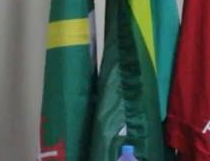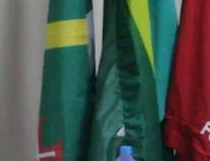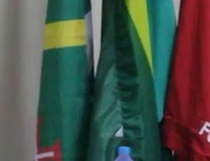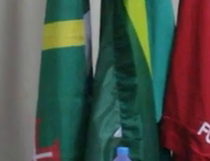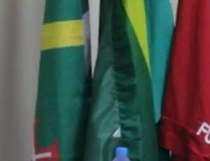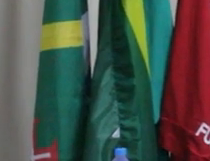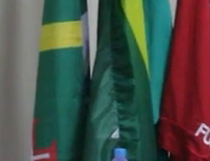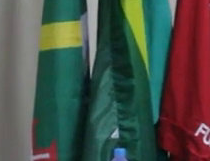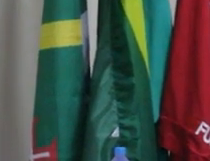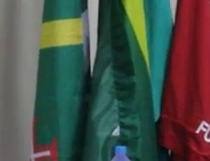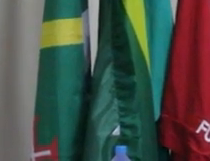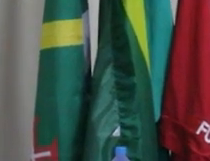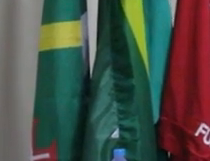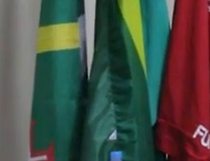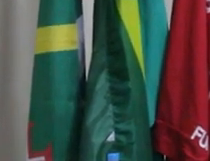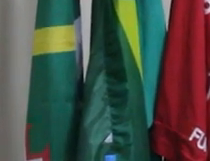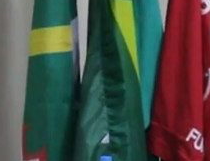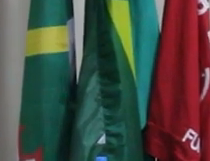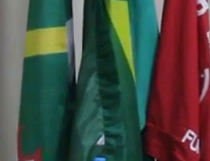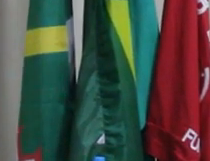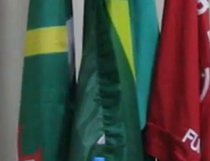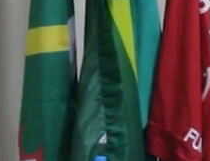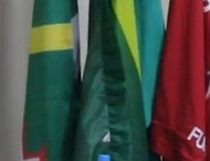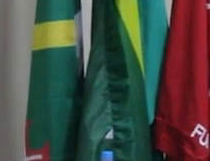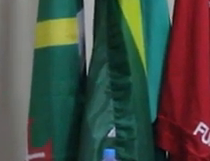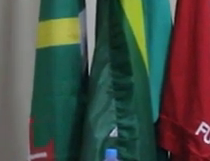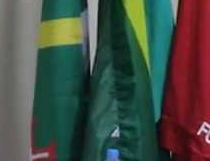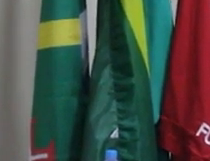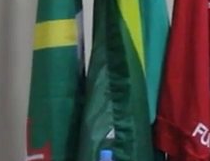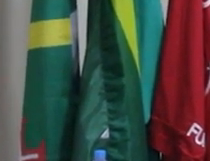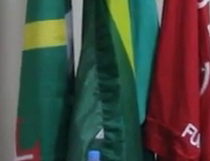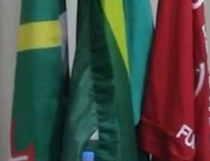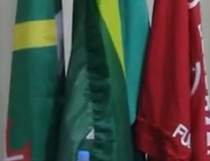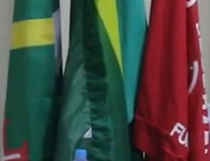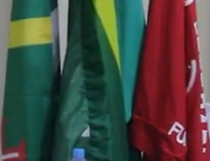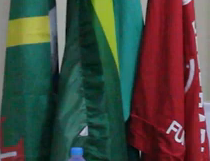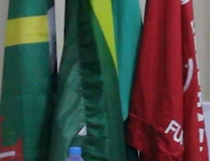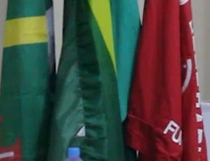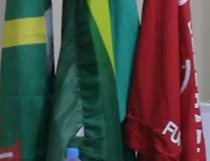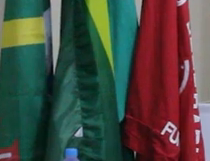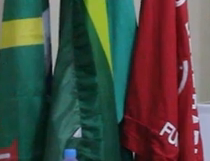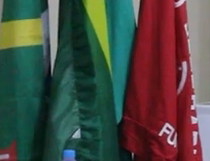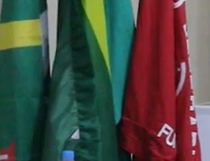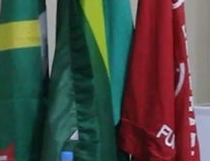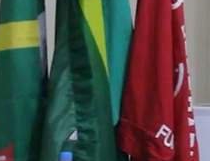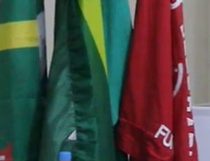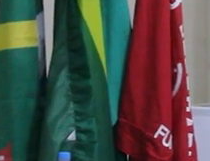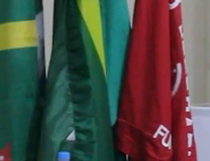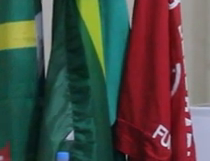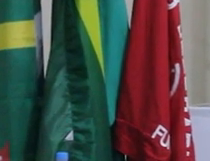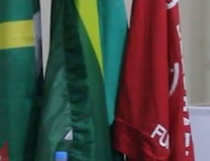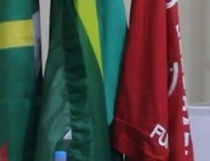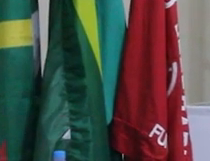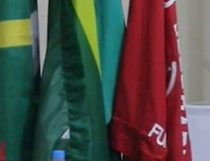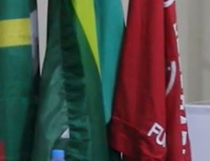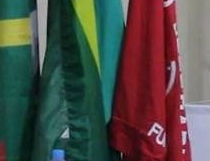municípios. E demorou muito para o Estado entender que nós temos